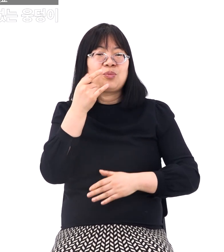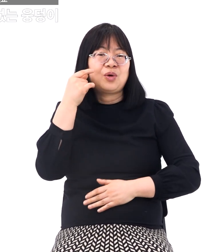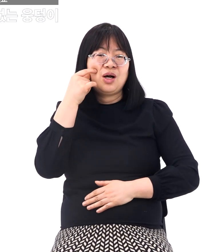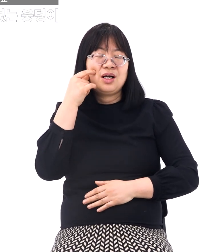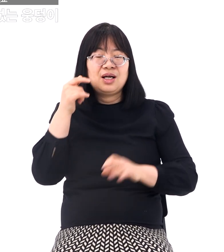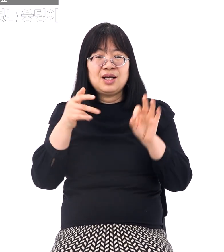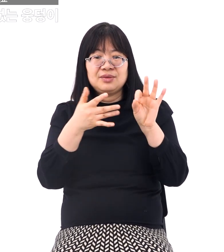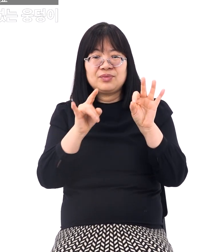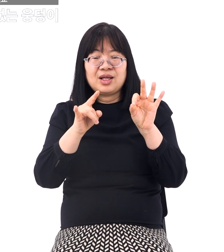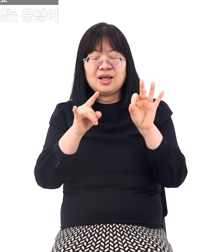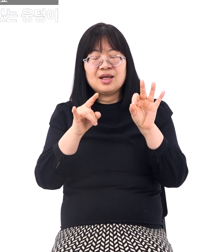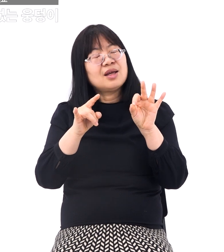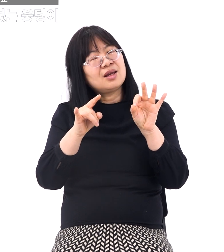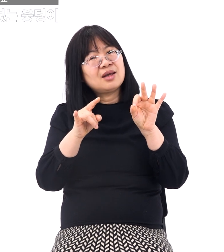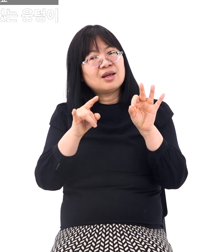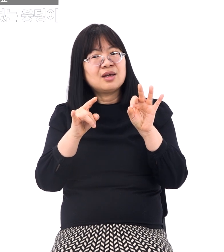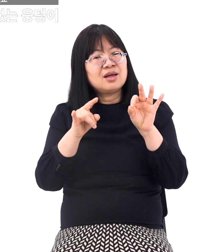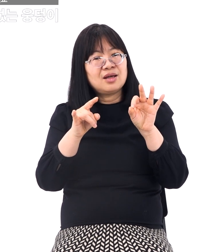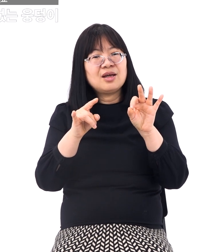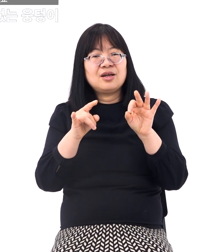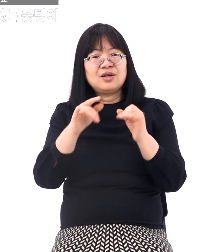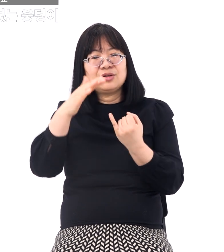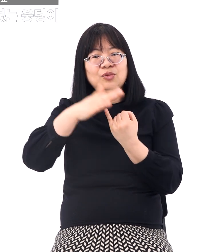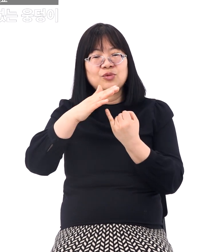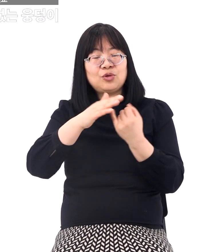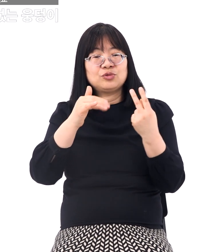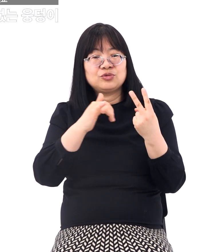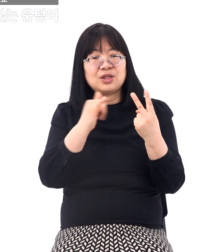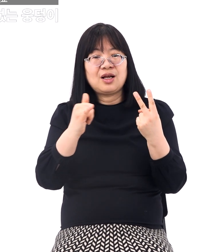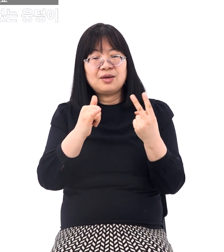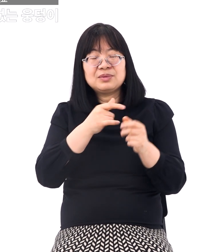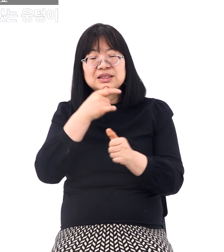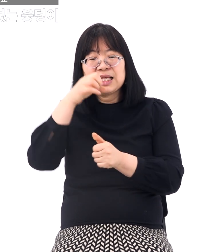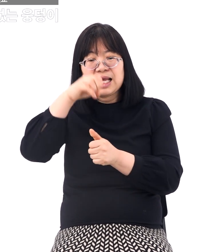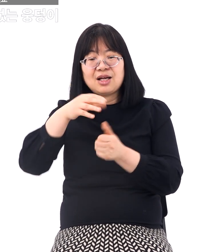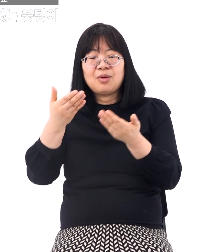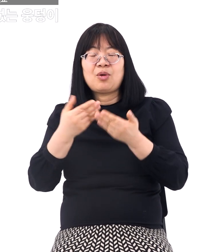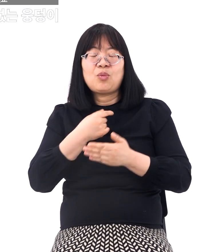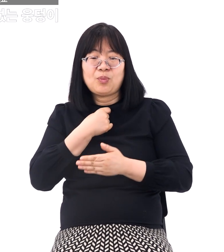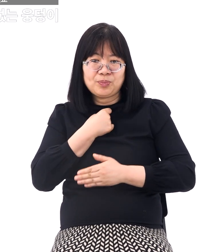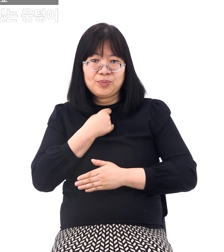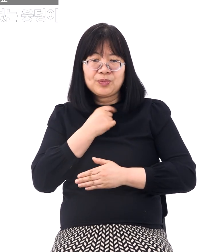10대 후반의 소녀 둘이 세례를 받겠다고 나선 거예요.